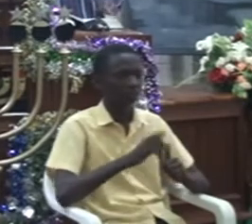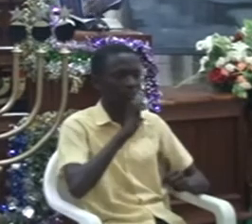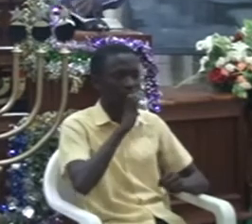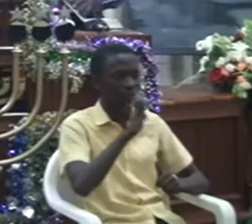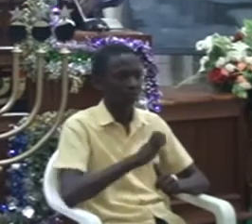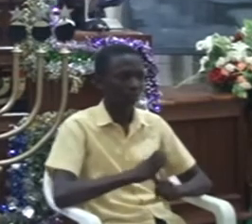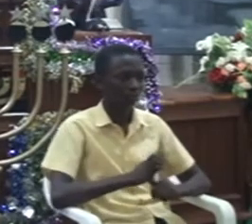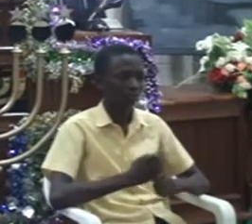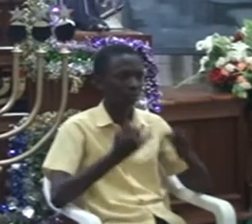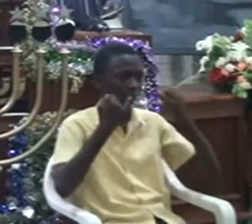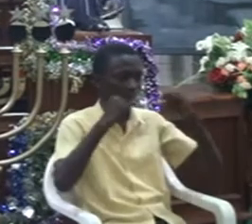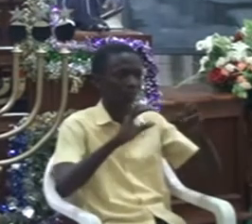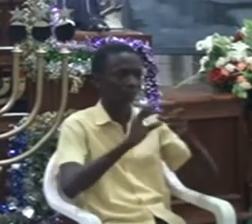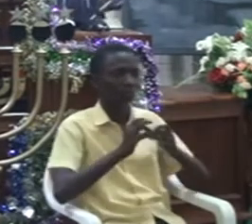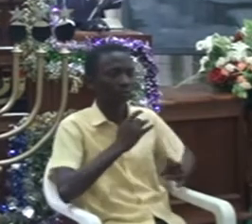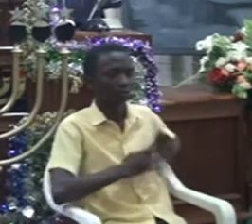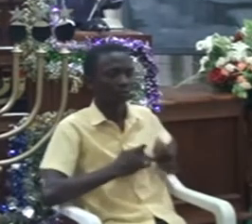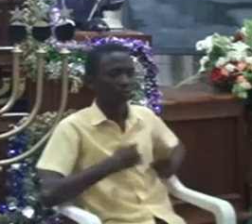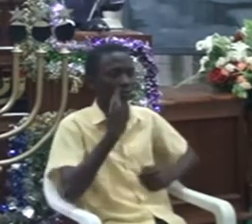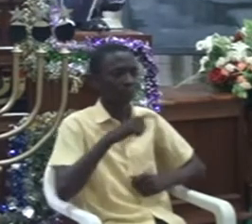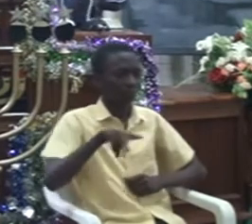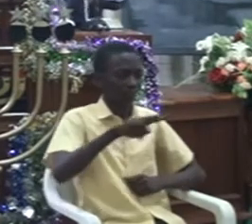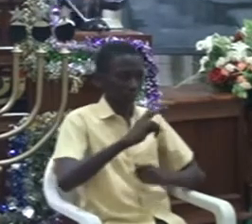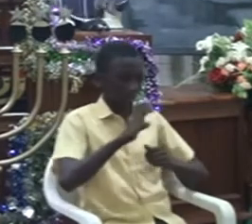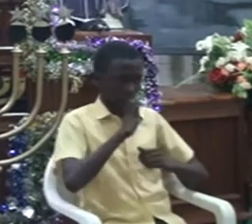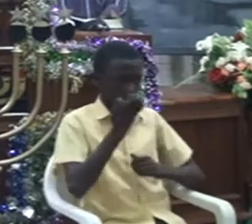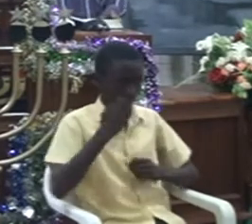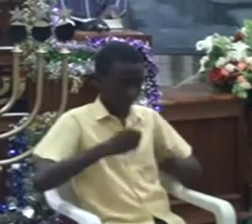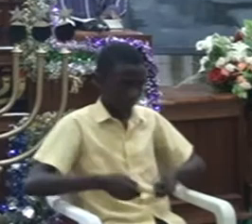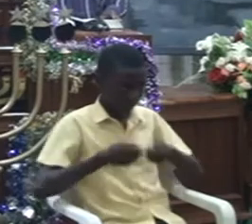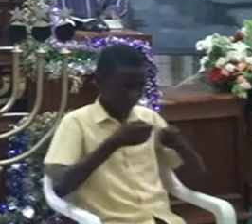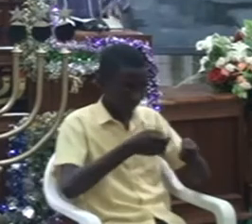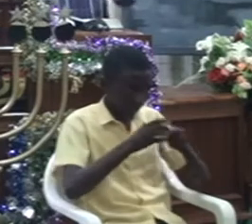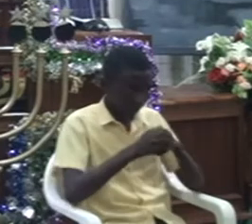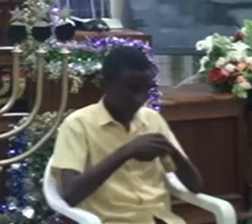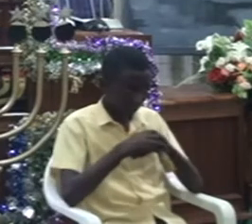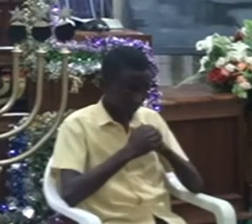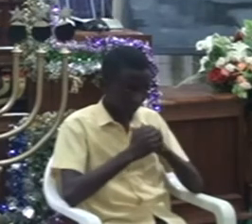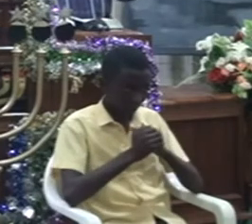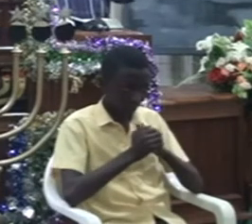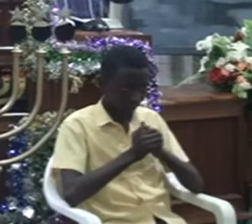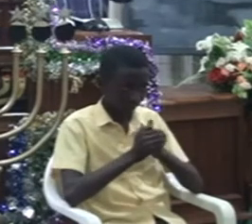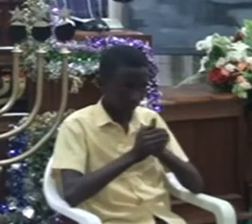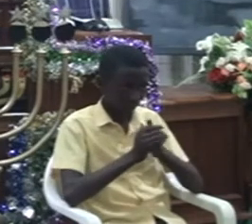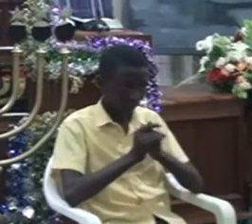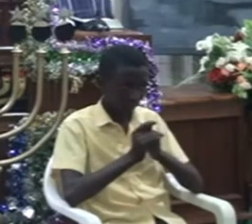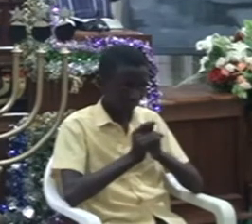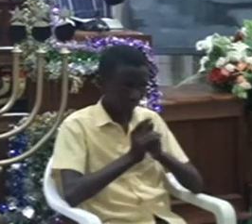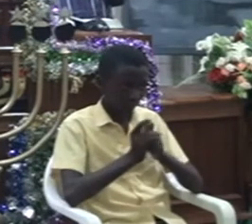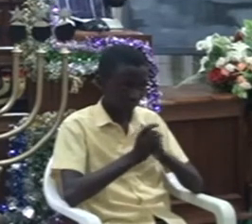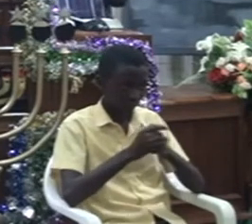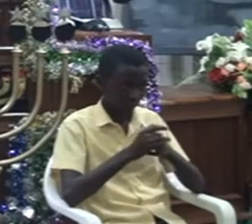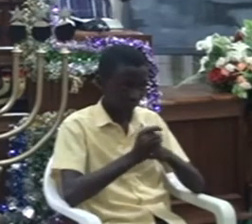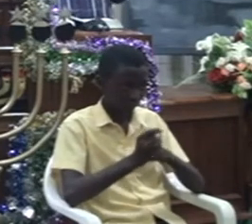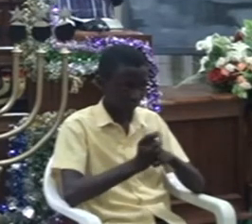être informé de la grâce qui vous est proposée ou qui vous est donnée. Ulipashwa kwanza